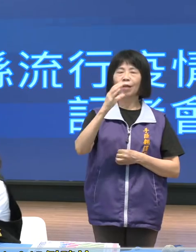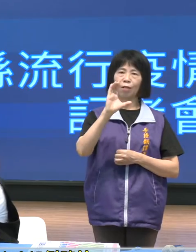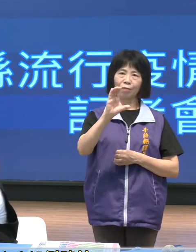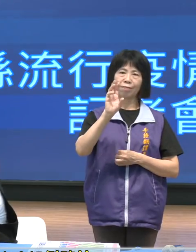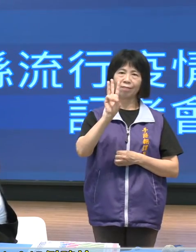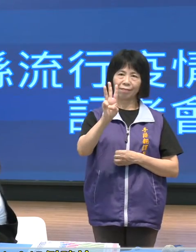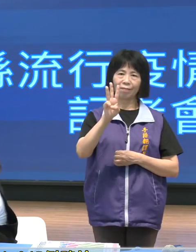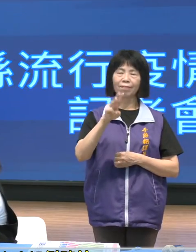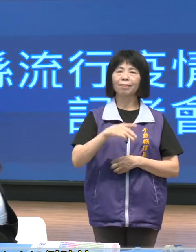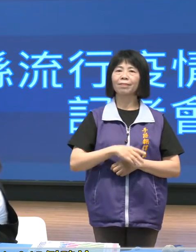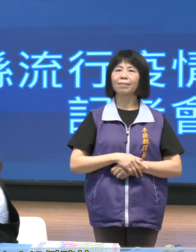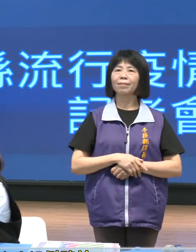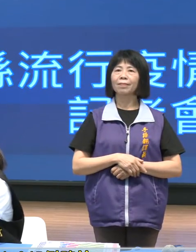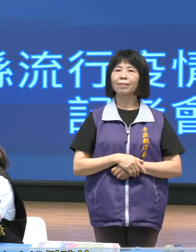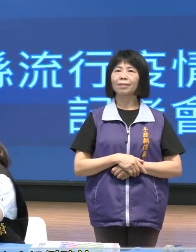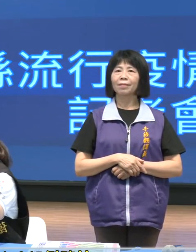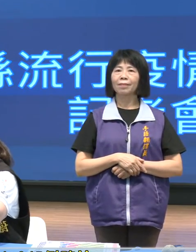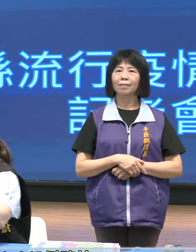3593剂，